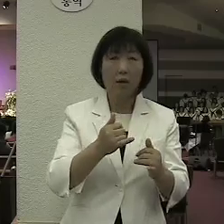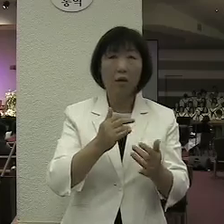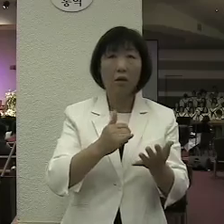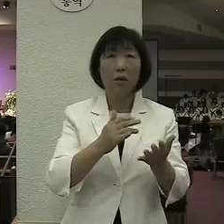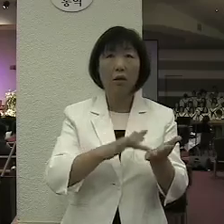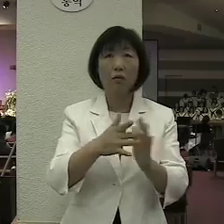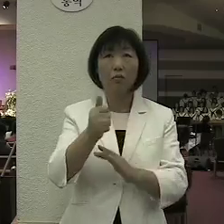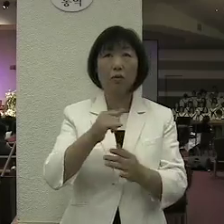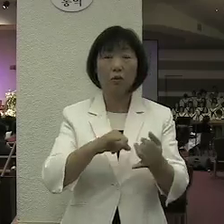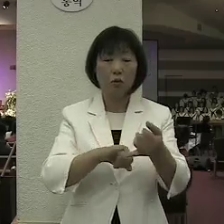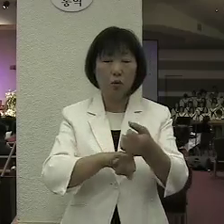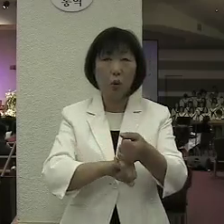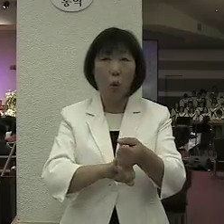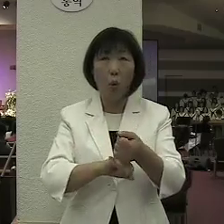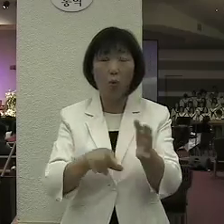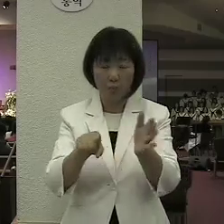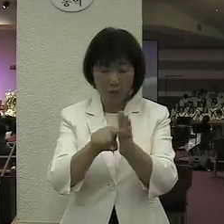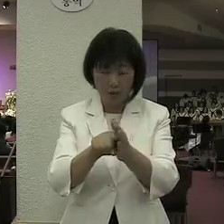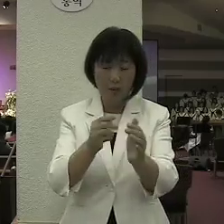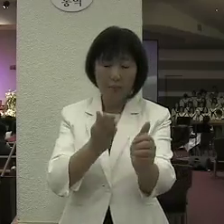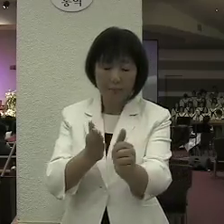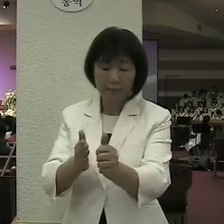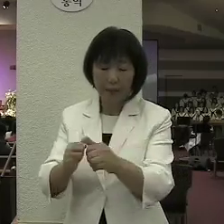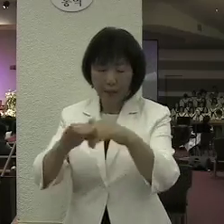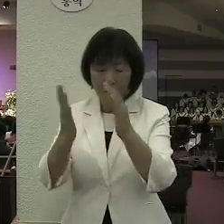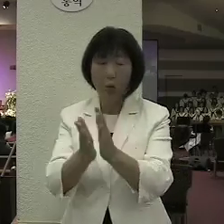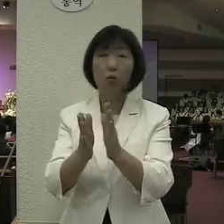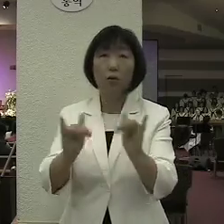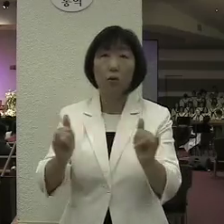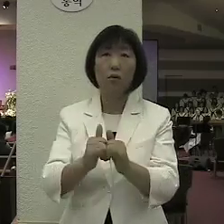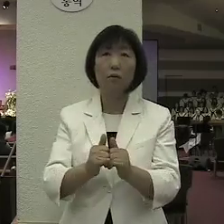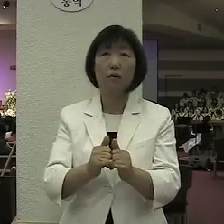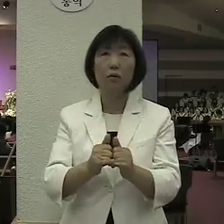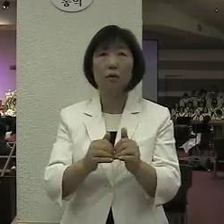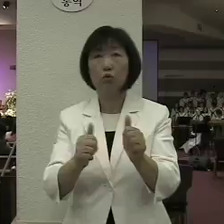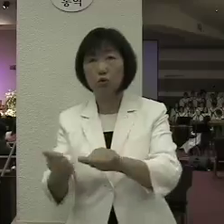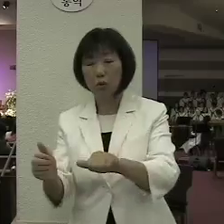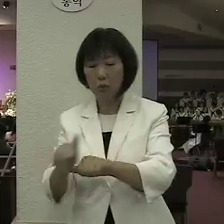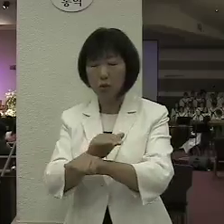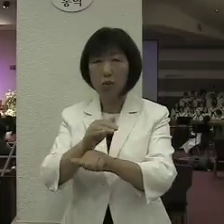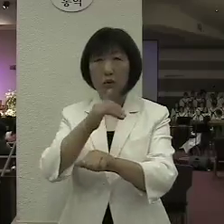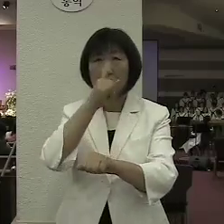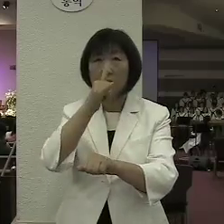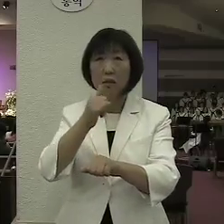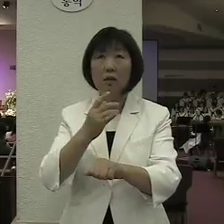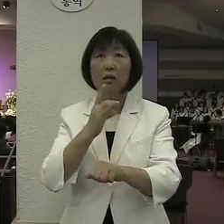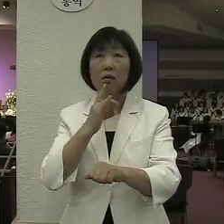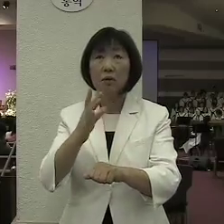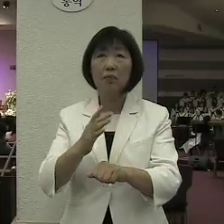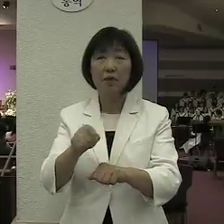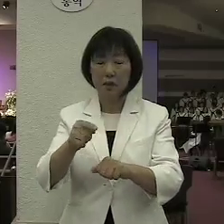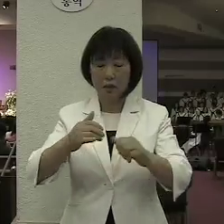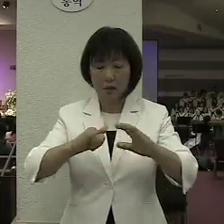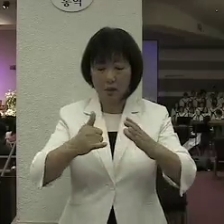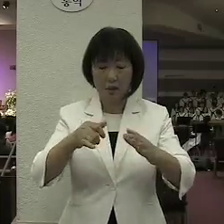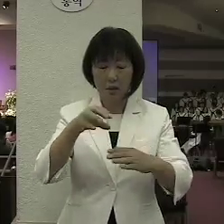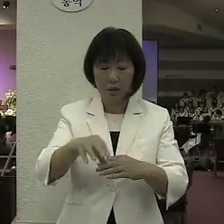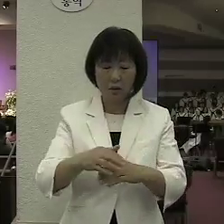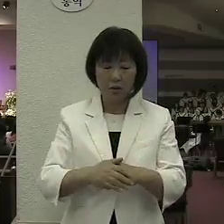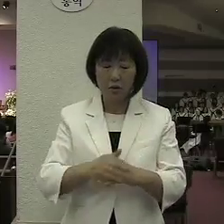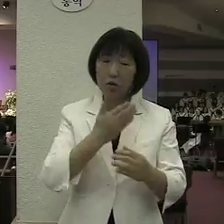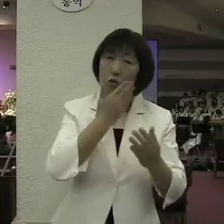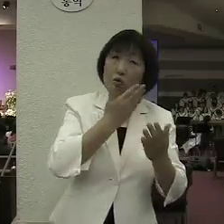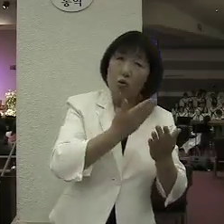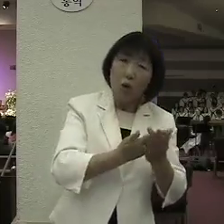위해서 부끄러움 없이 모든 족속, 모든 백성, 모든 방언에게 우리가 반드시 외쳐야 되는